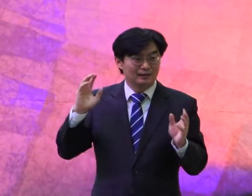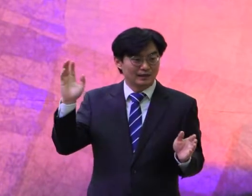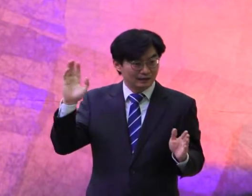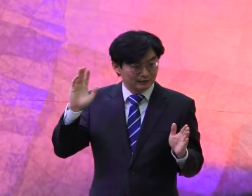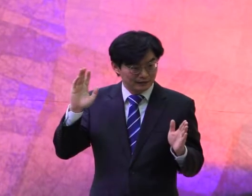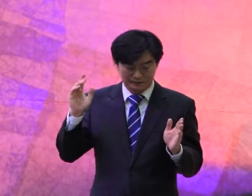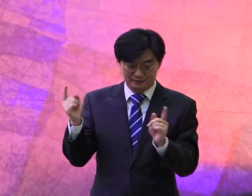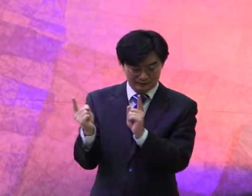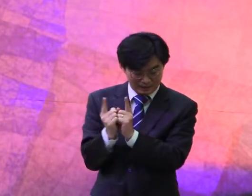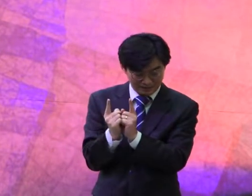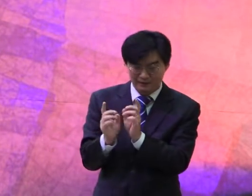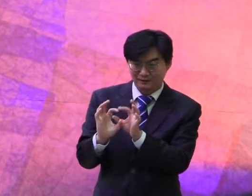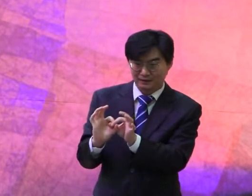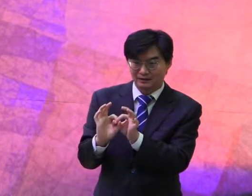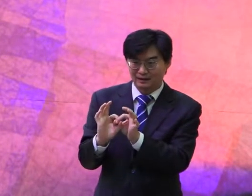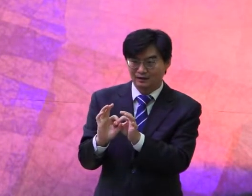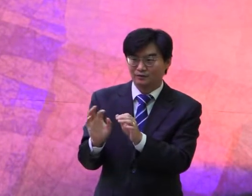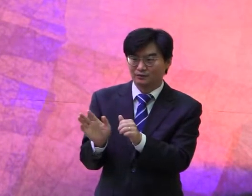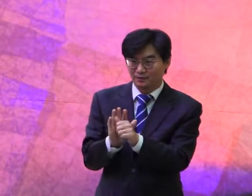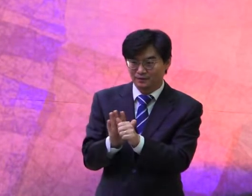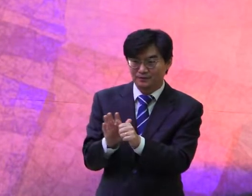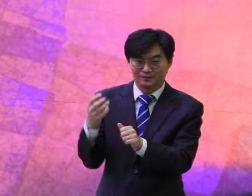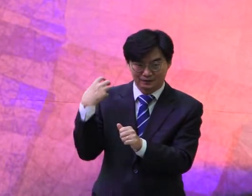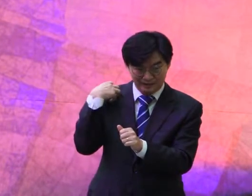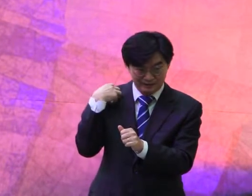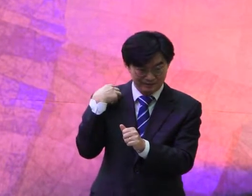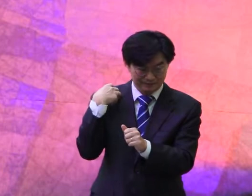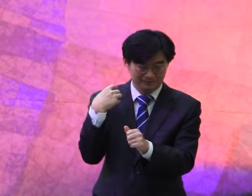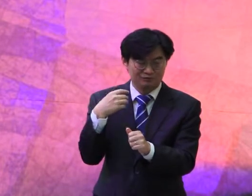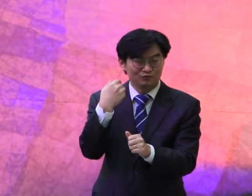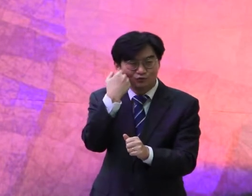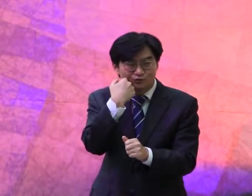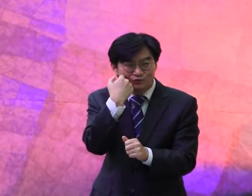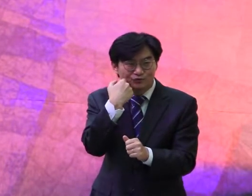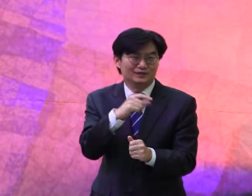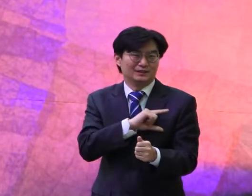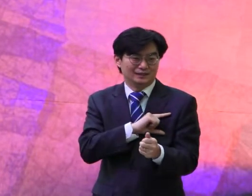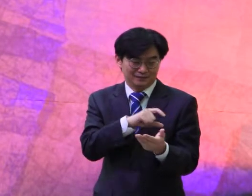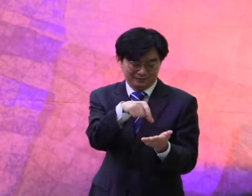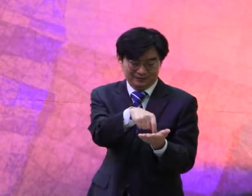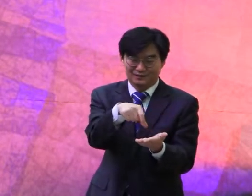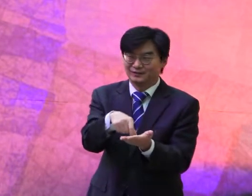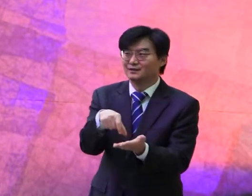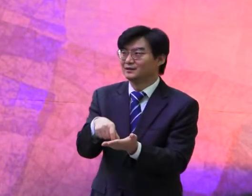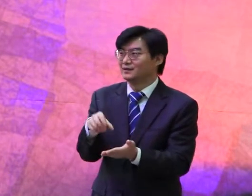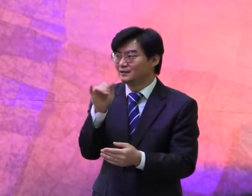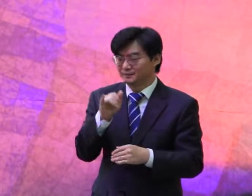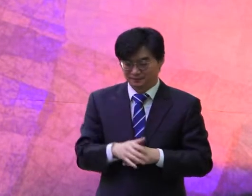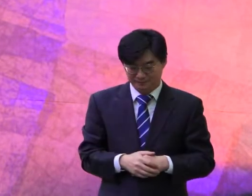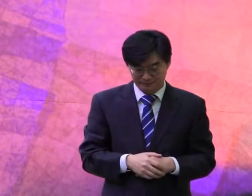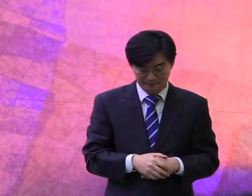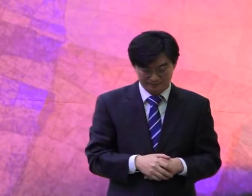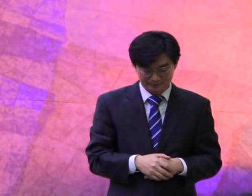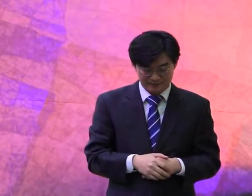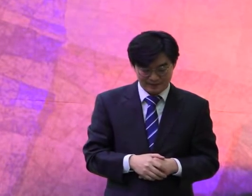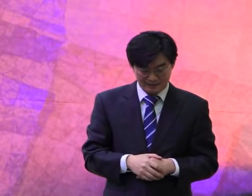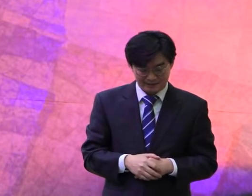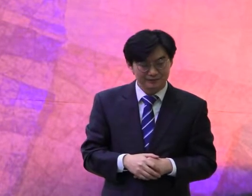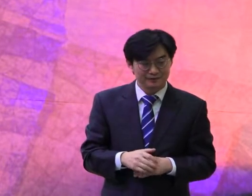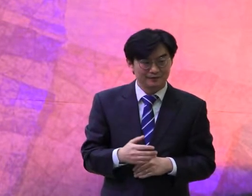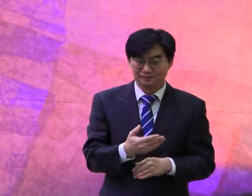일을 할 것이고, 그리고 은혜 예배 때에는 다음 세대 기도원 결연식을 하도록 하겠습니다. 여러분 기도하시고